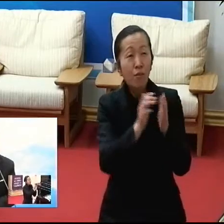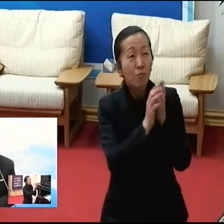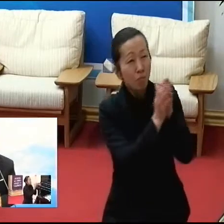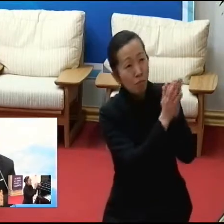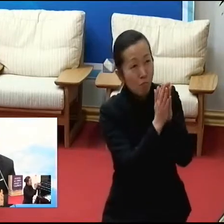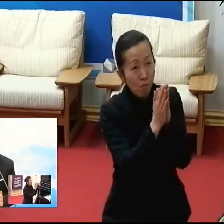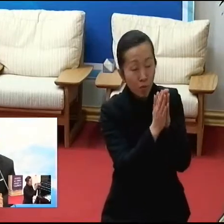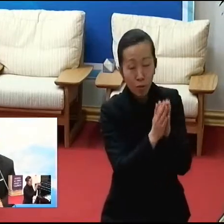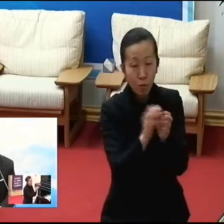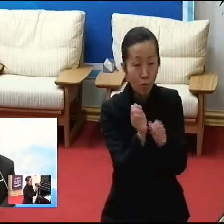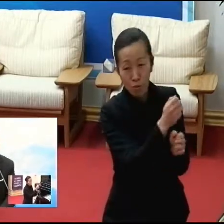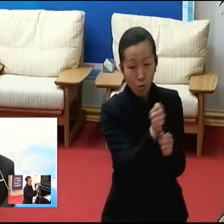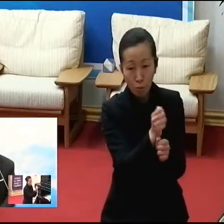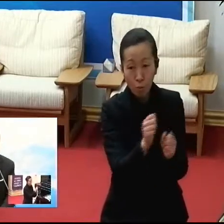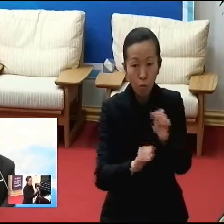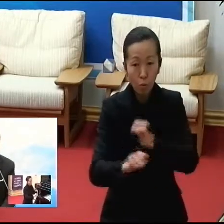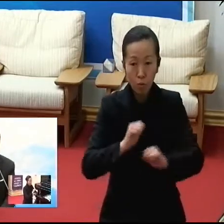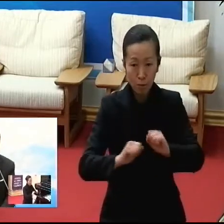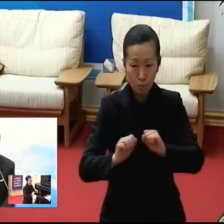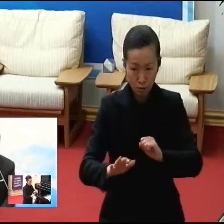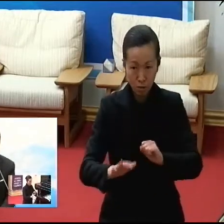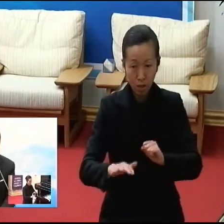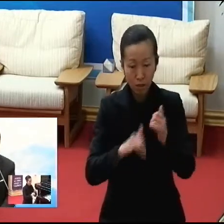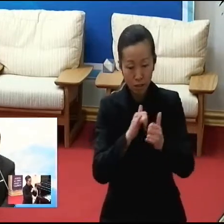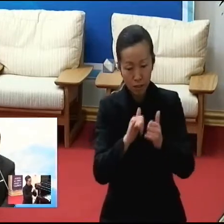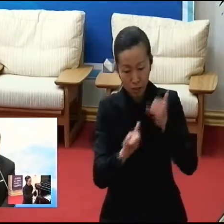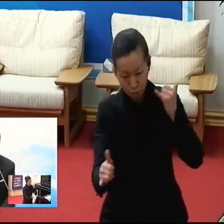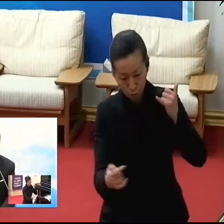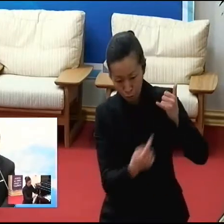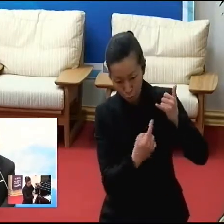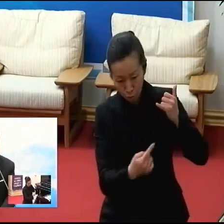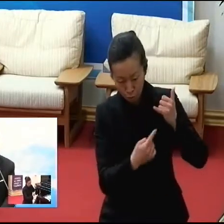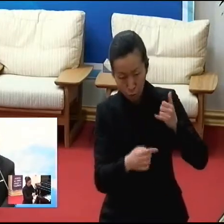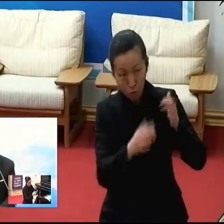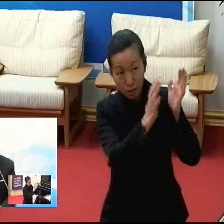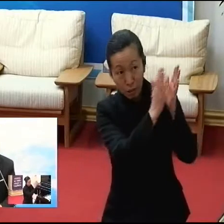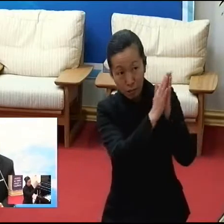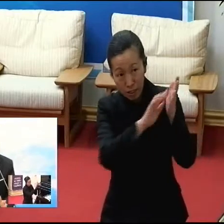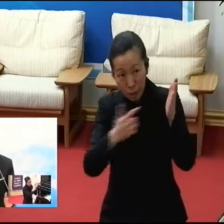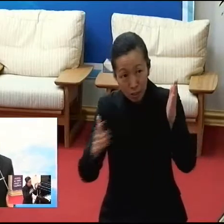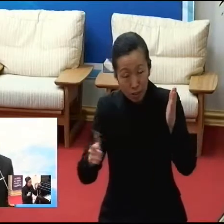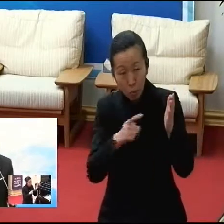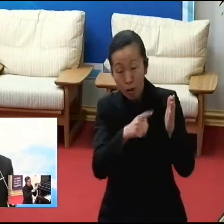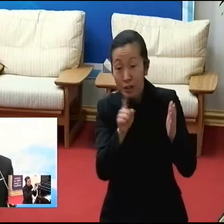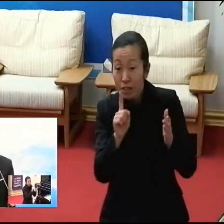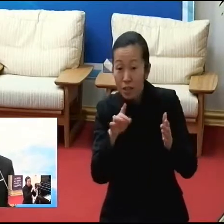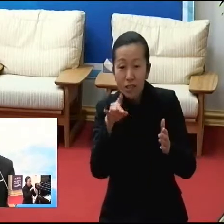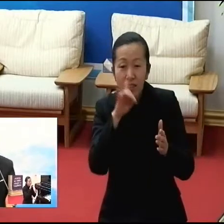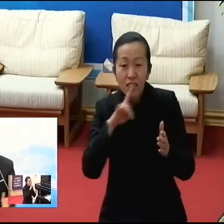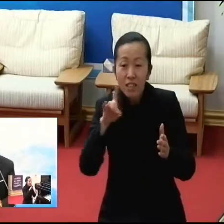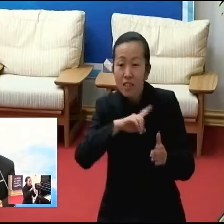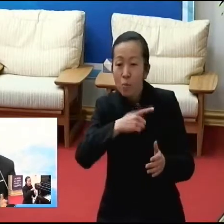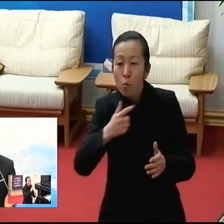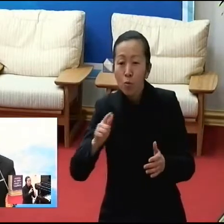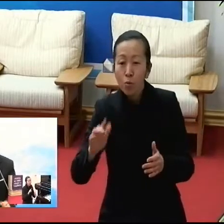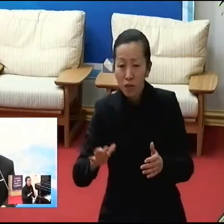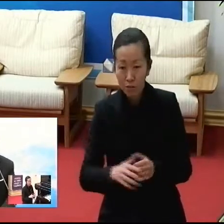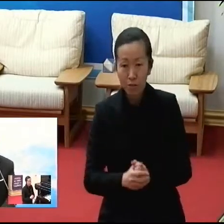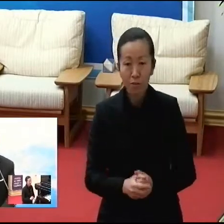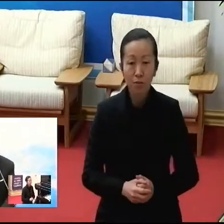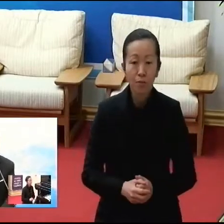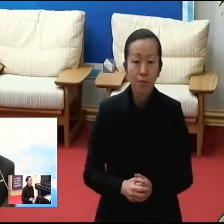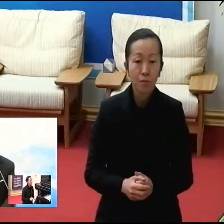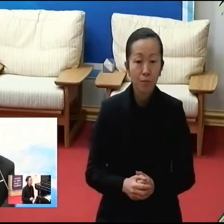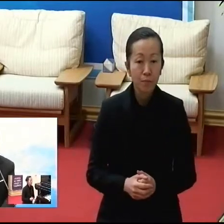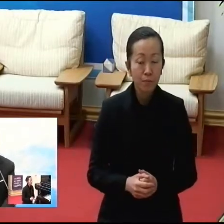祖の神 그 신은 가장인 것입니다. その神々は偽物です 귀신은 바른 길, 똑바른